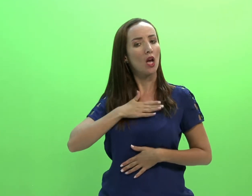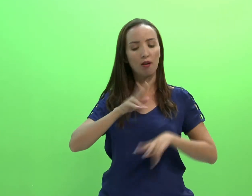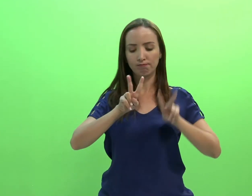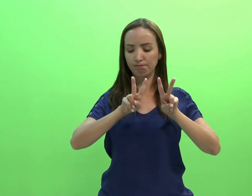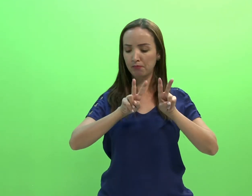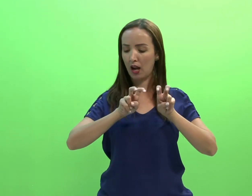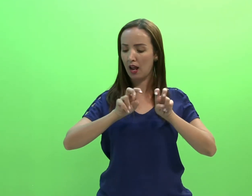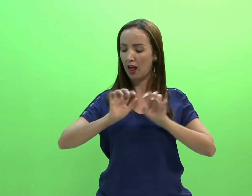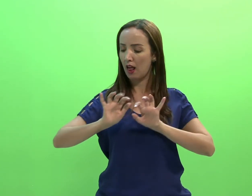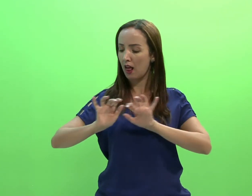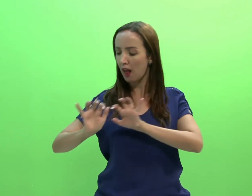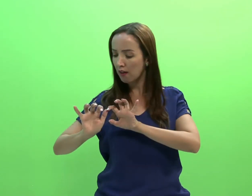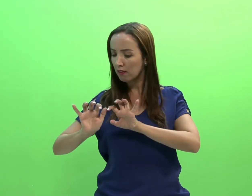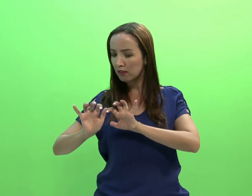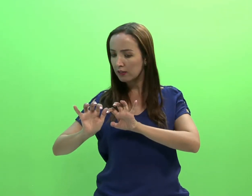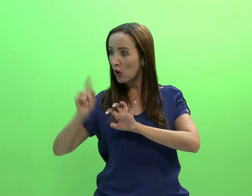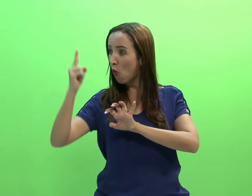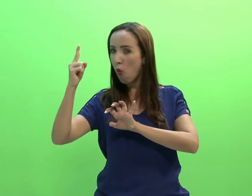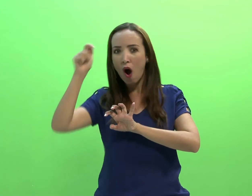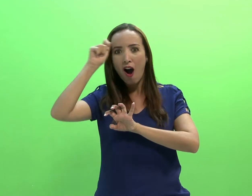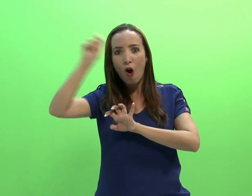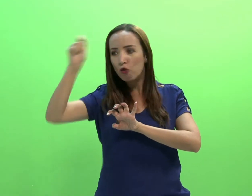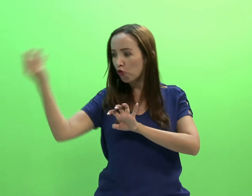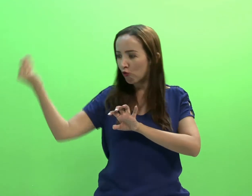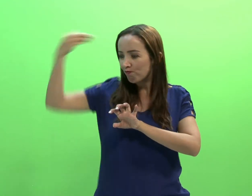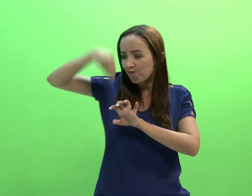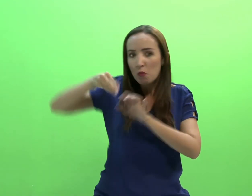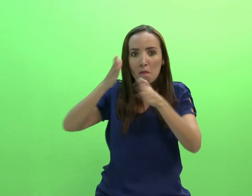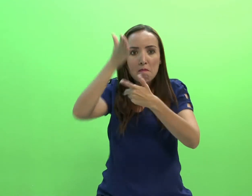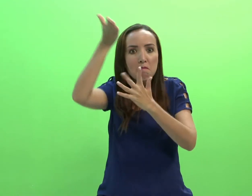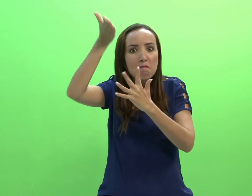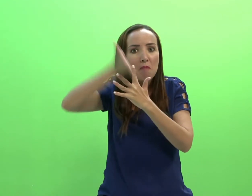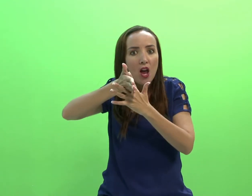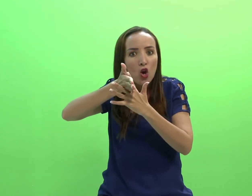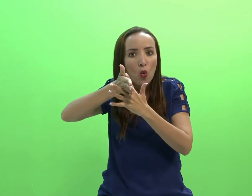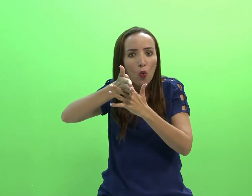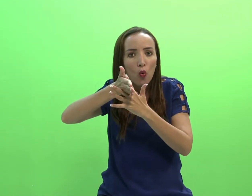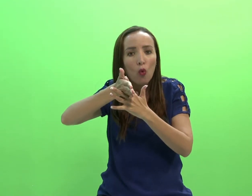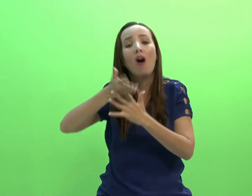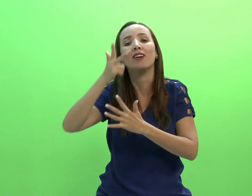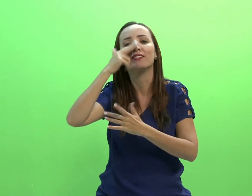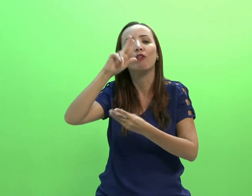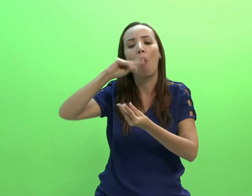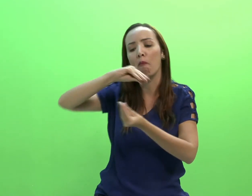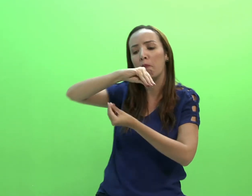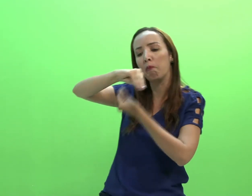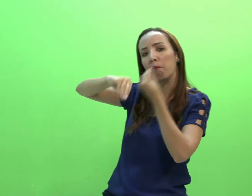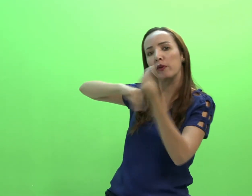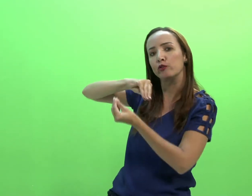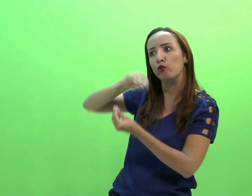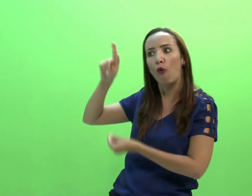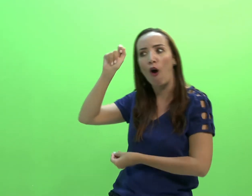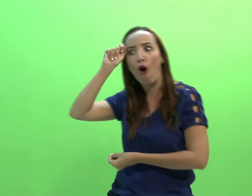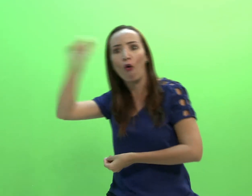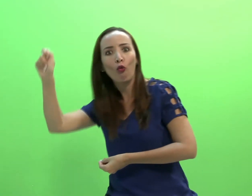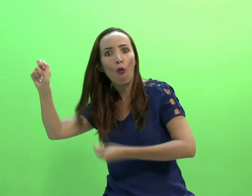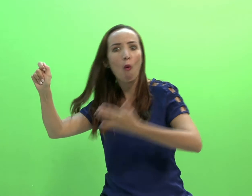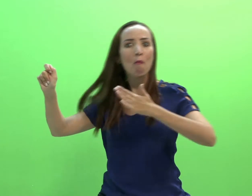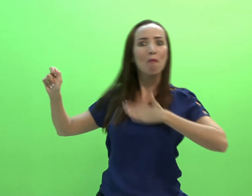Vou expor a minha opinião, depois pego a ideia de um outro autor e misturo